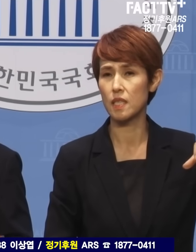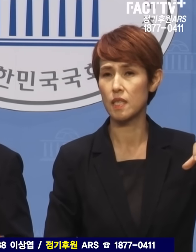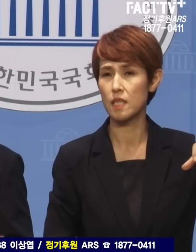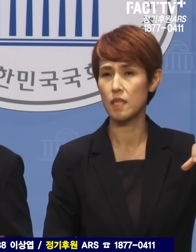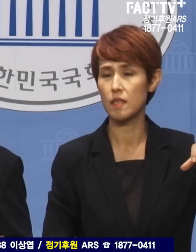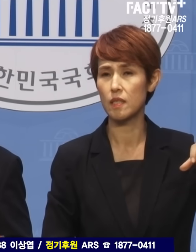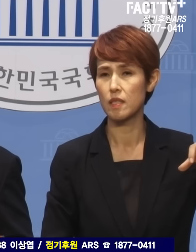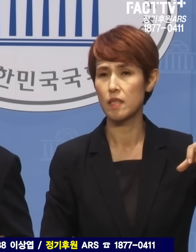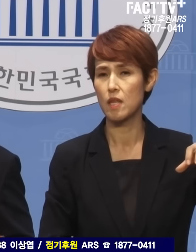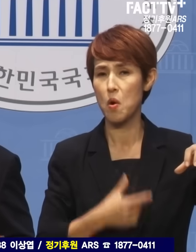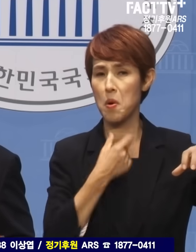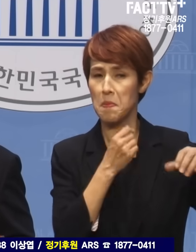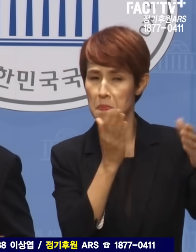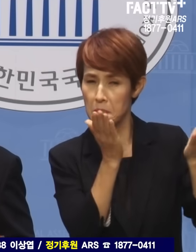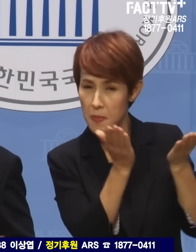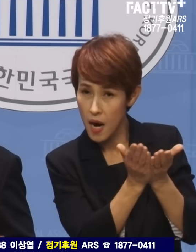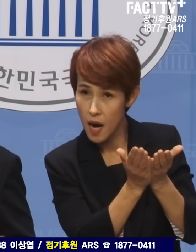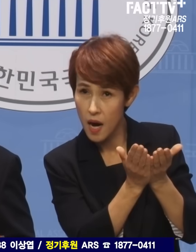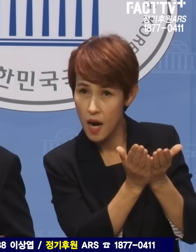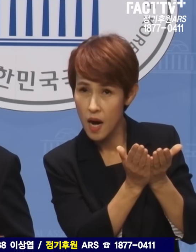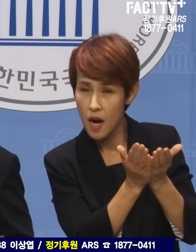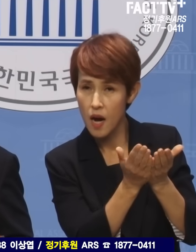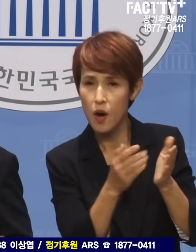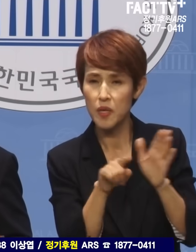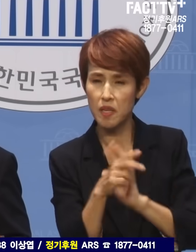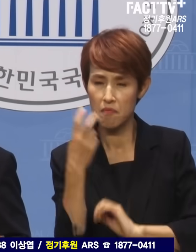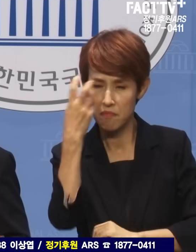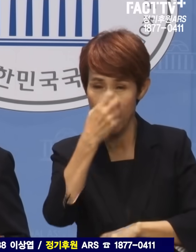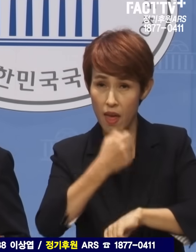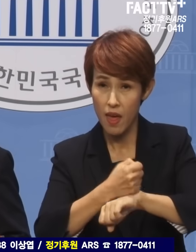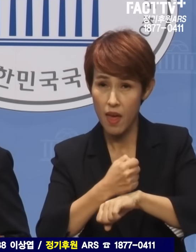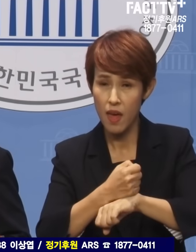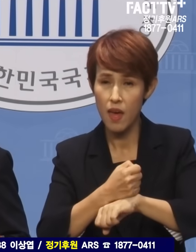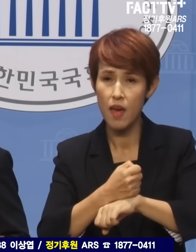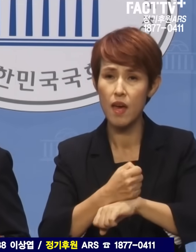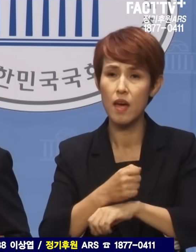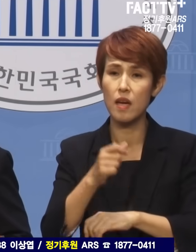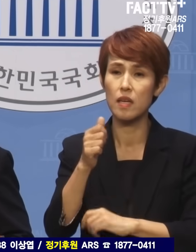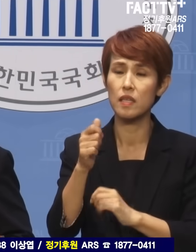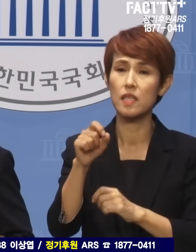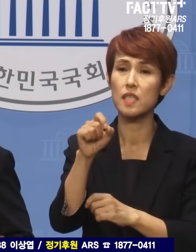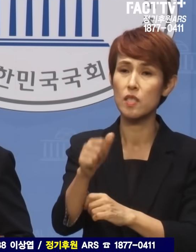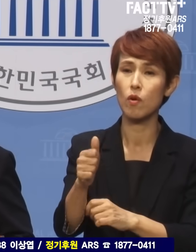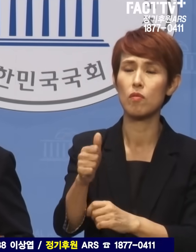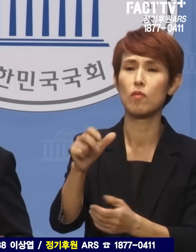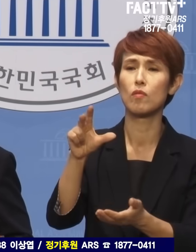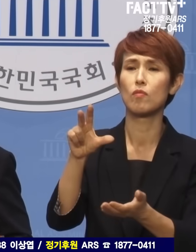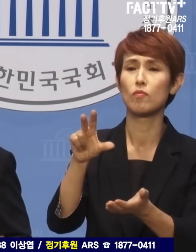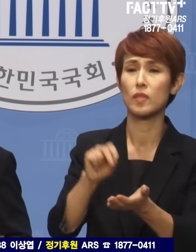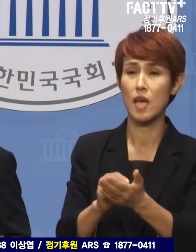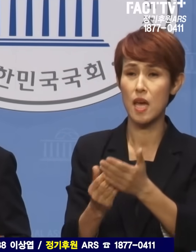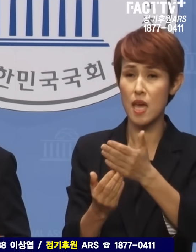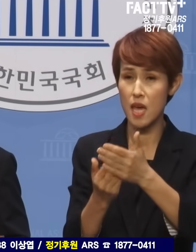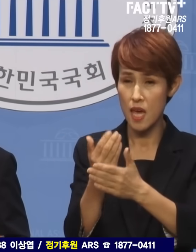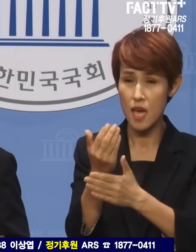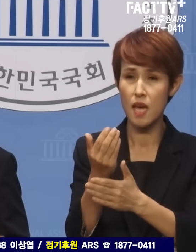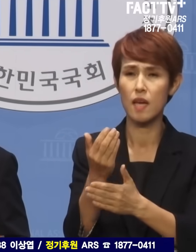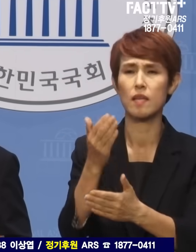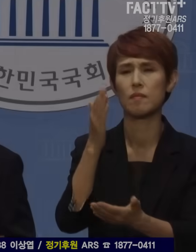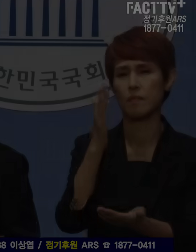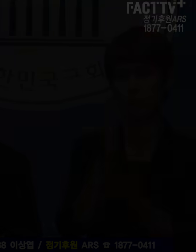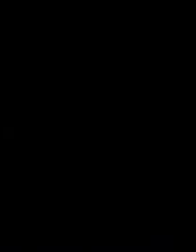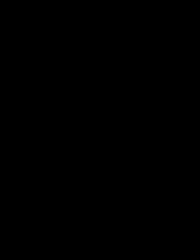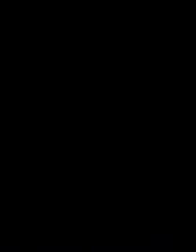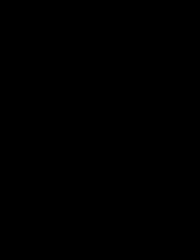입맛 맞추기 위해서 감찰 해서 무고한 직원을 희생시키고 불을 주는 일은 없어야 할 것입니다